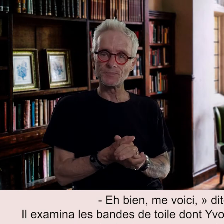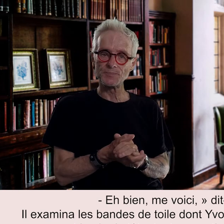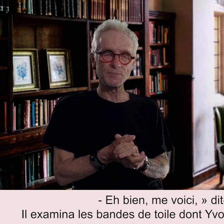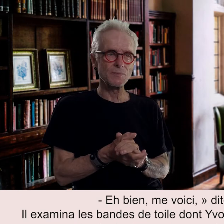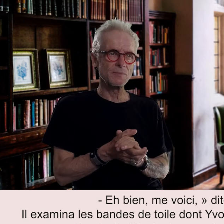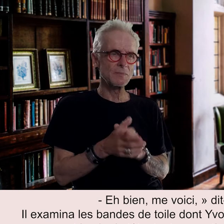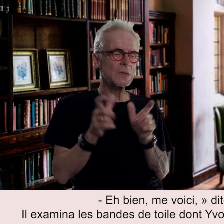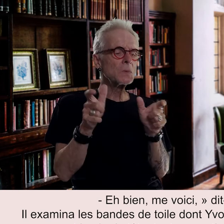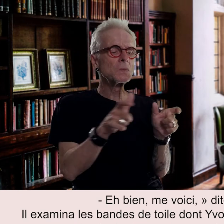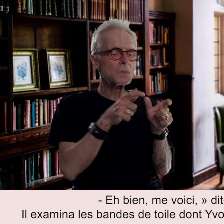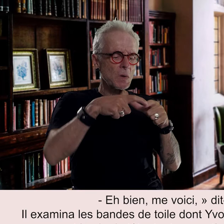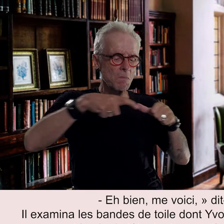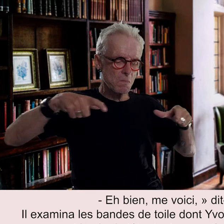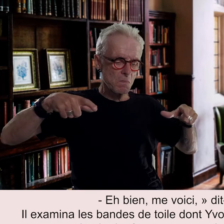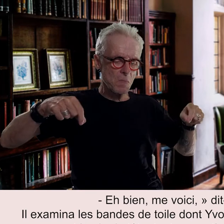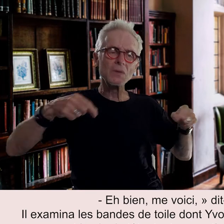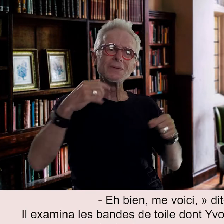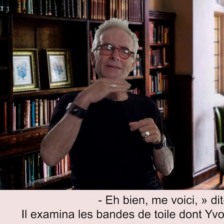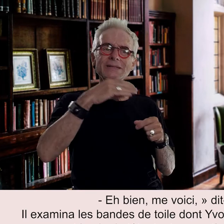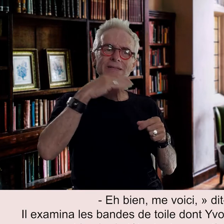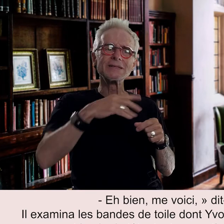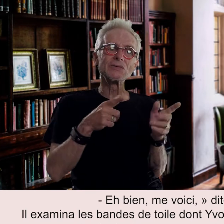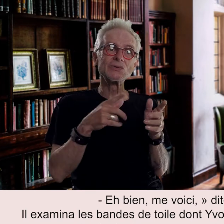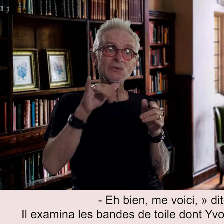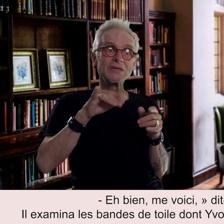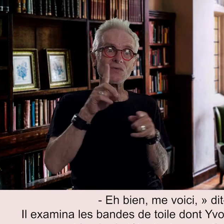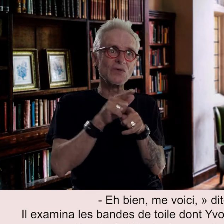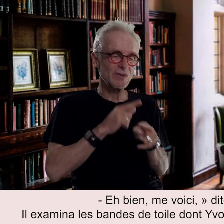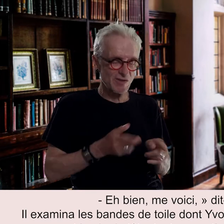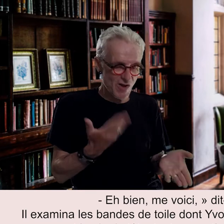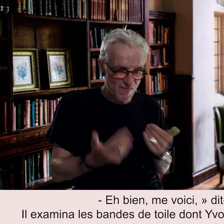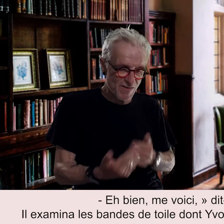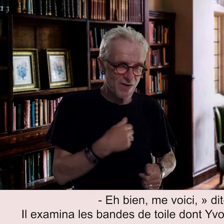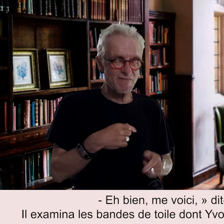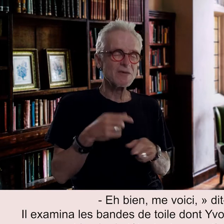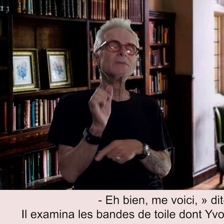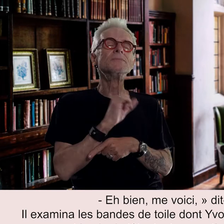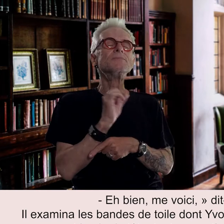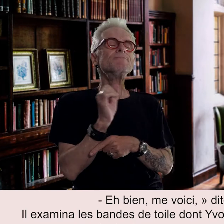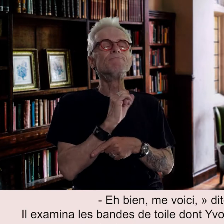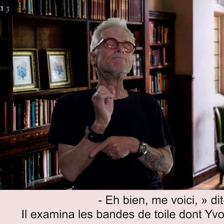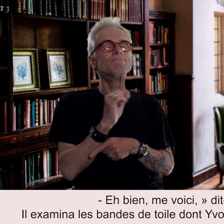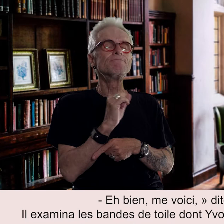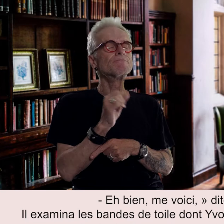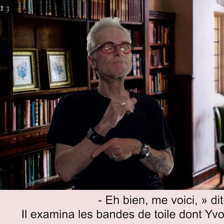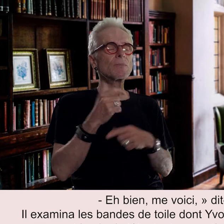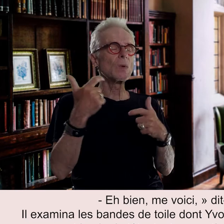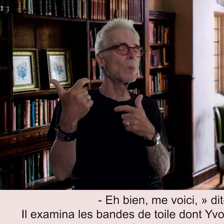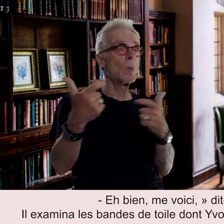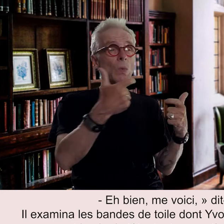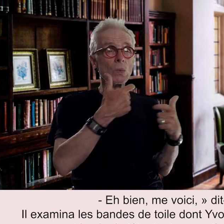Il examina les bandes de toile dont Yvonne avait réussi à se délivrer et hocha la tête tout en continuant son inspection.